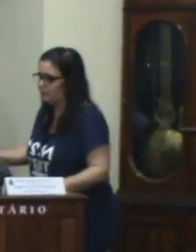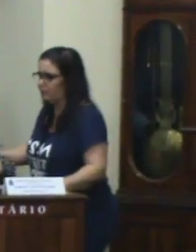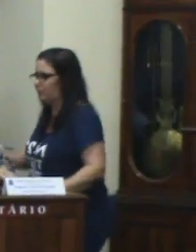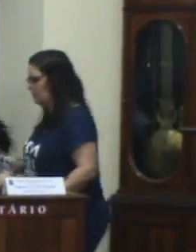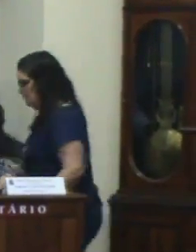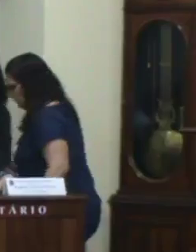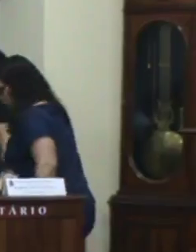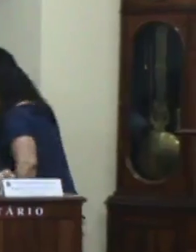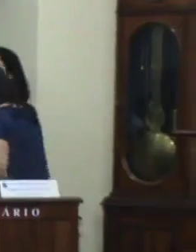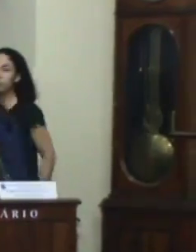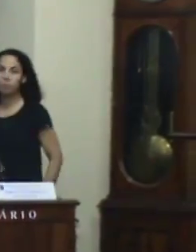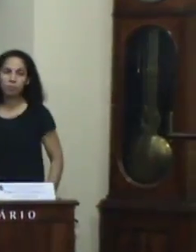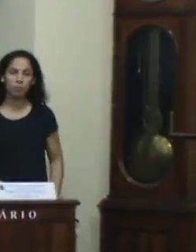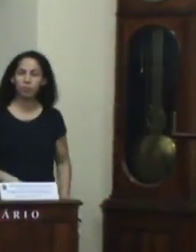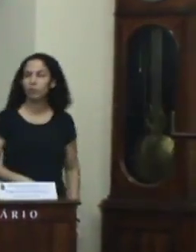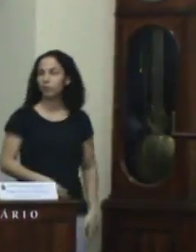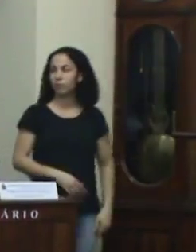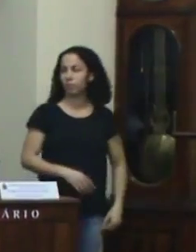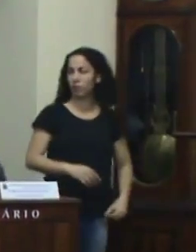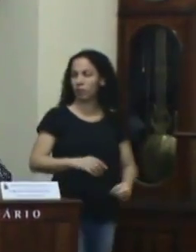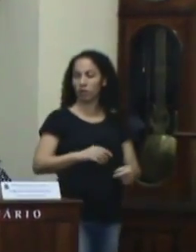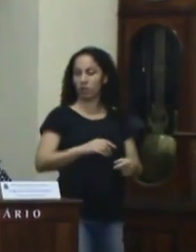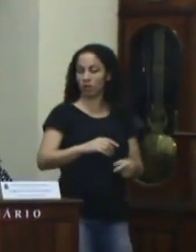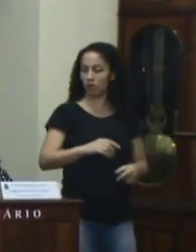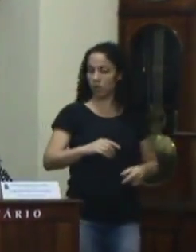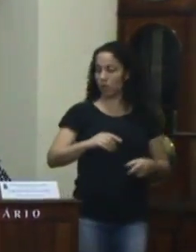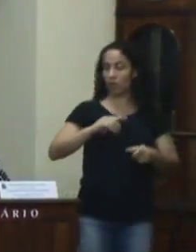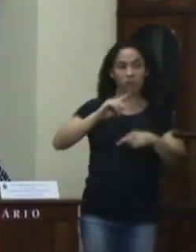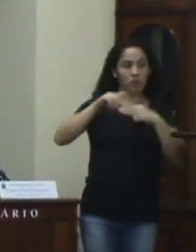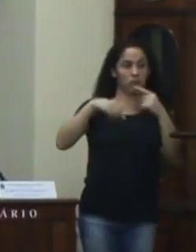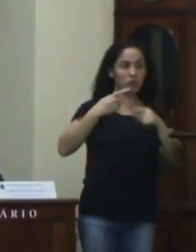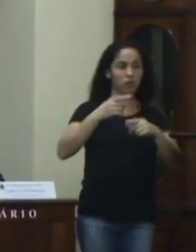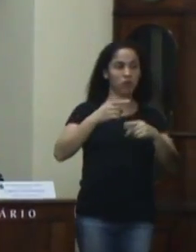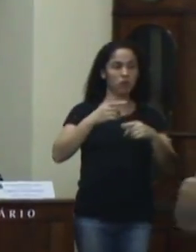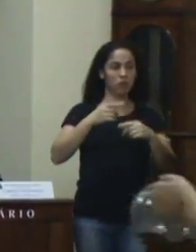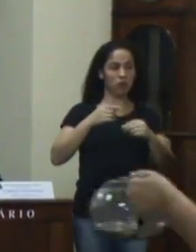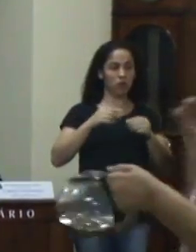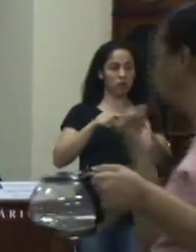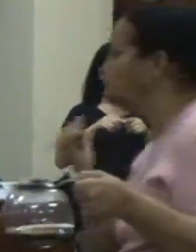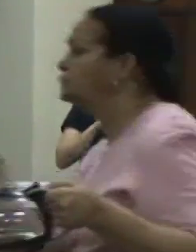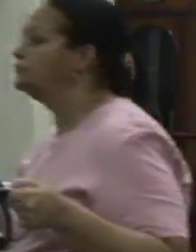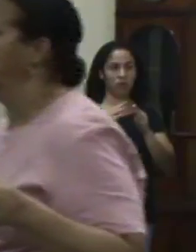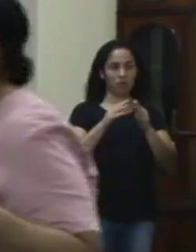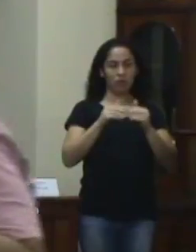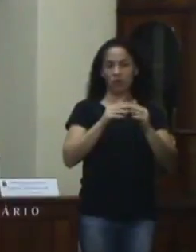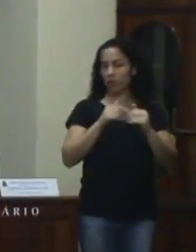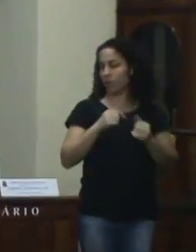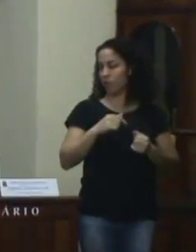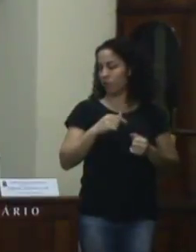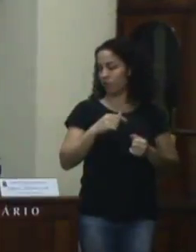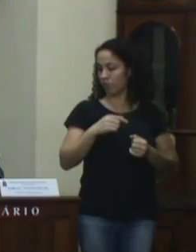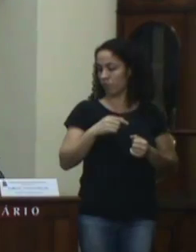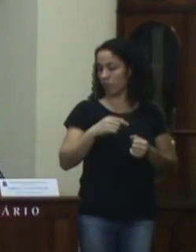Após a leitura, referi a vós ler o requerimento da vereadora Michelle Cabral.